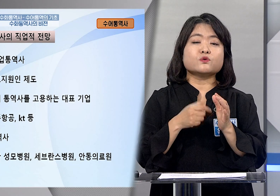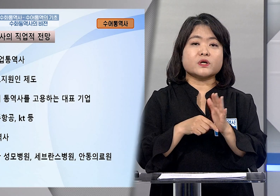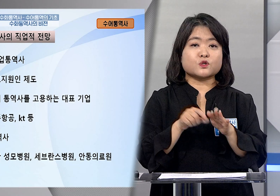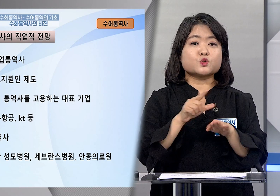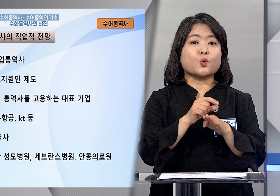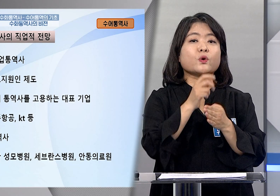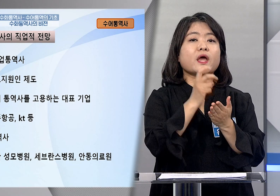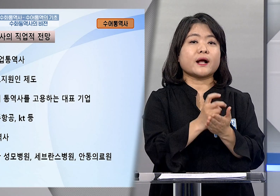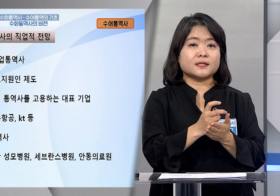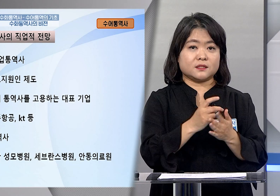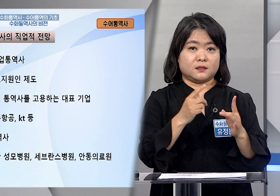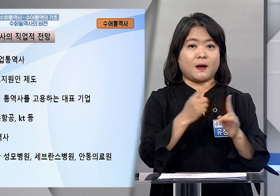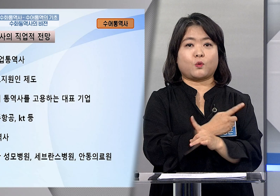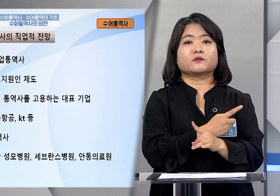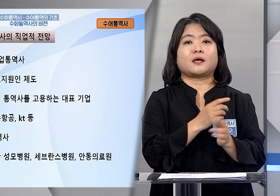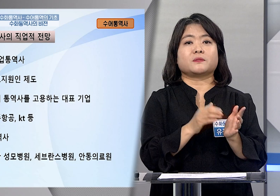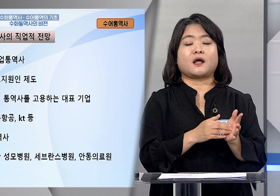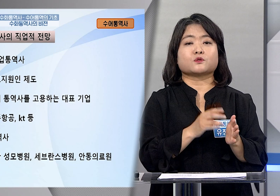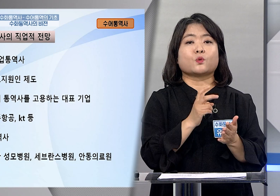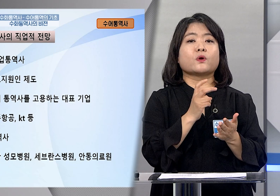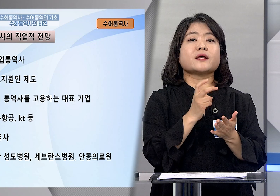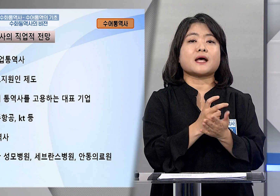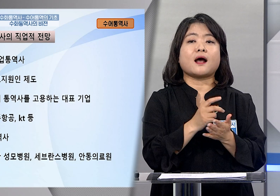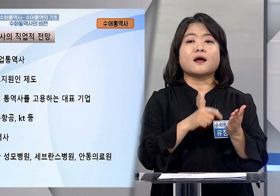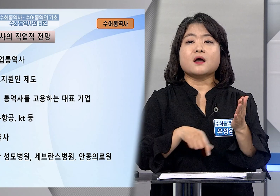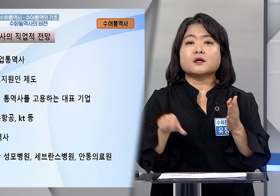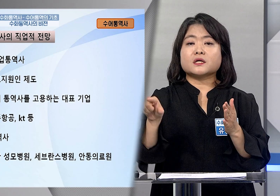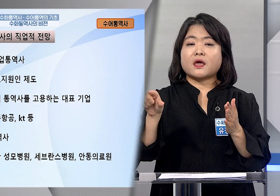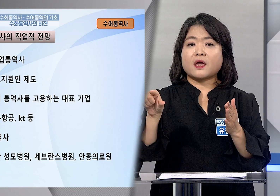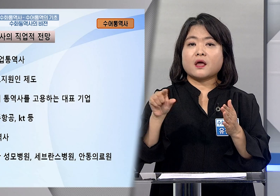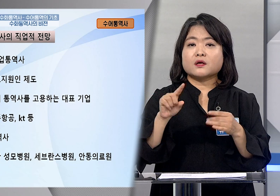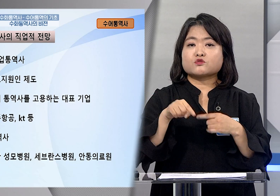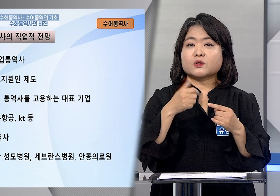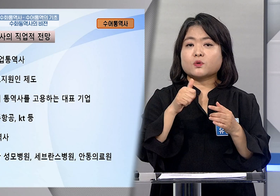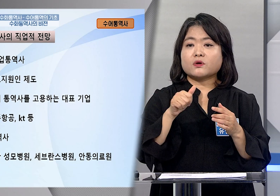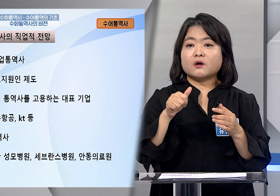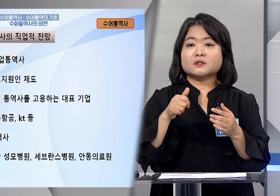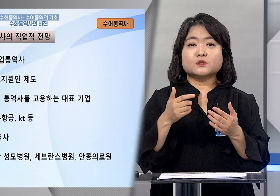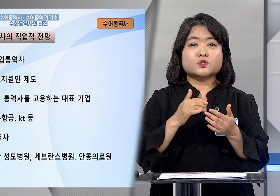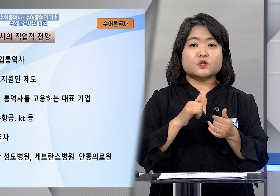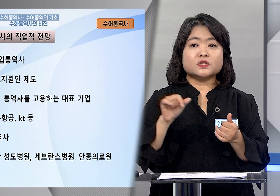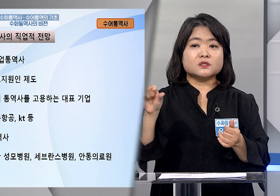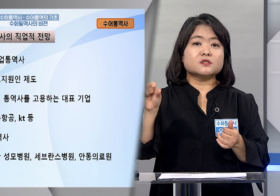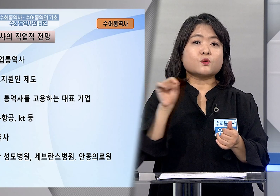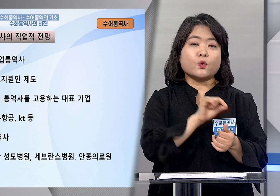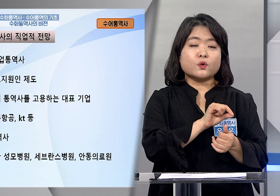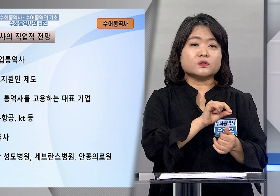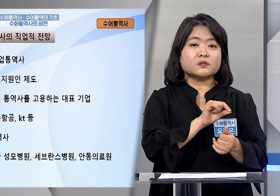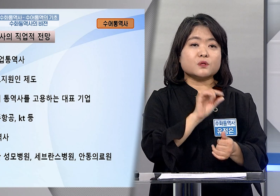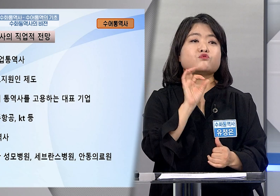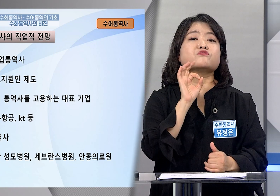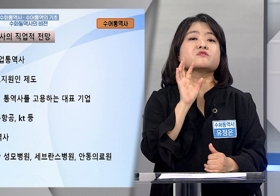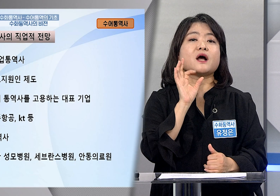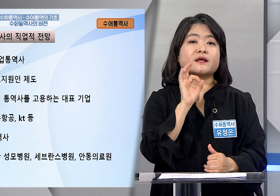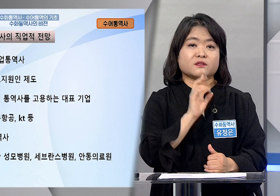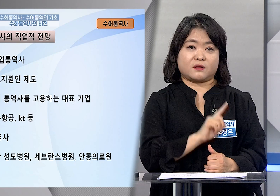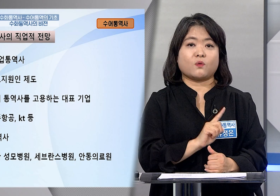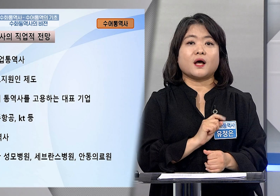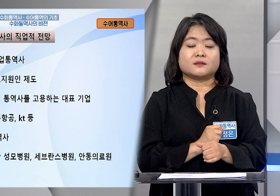위해서 조례까지를 바꿨답니다. 조례상 이게 수화통역 근로지원인을 고용이 불가했었다고